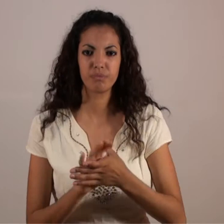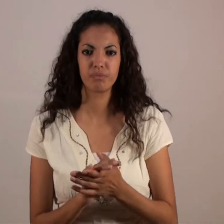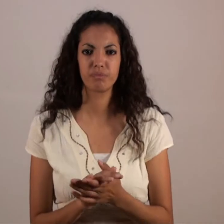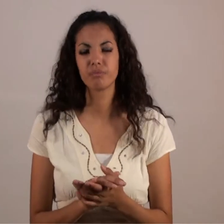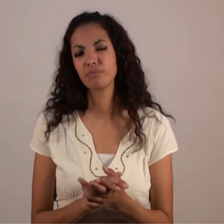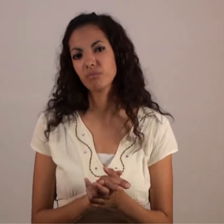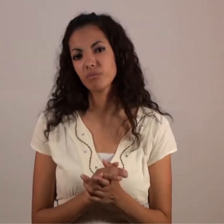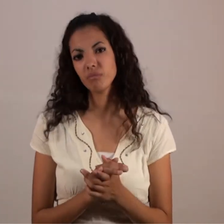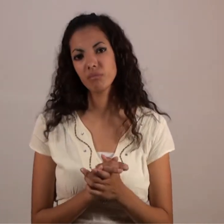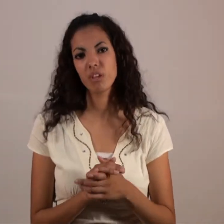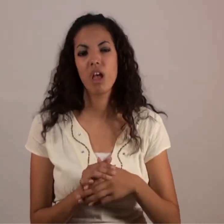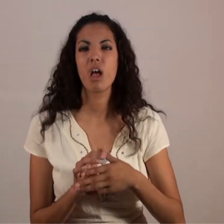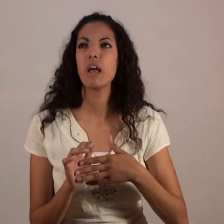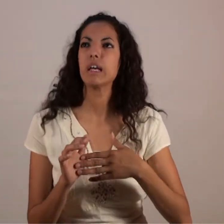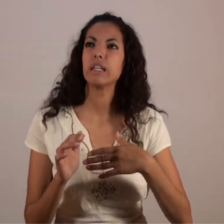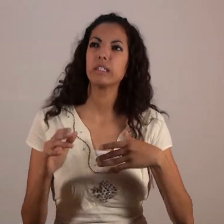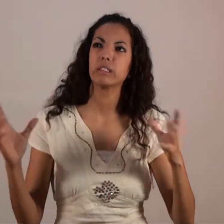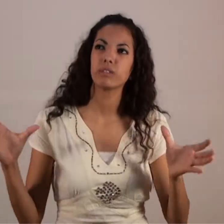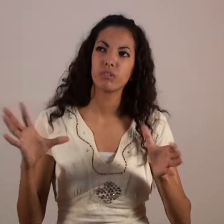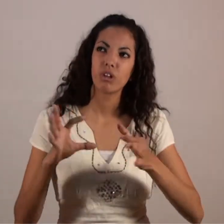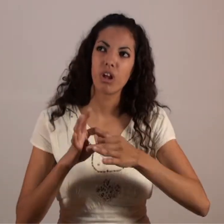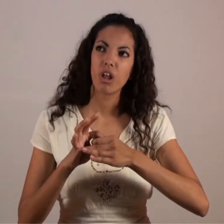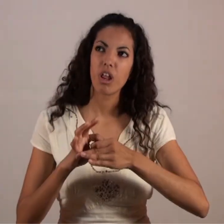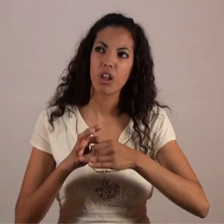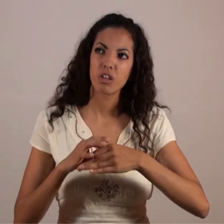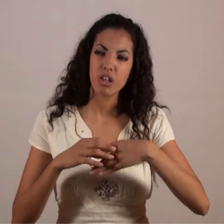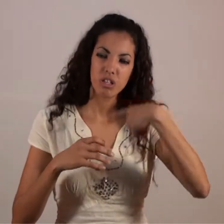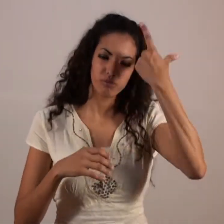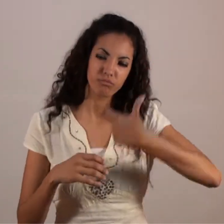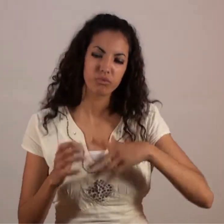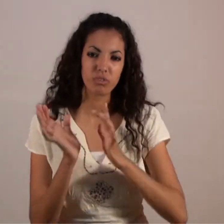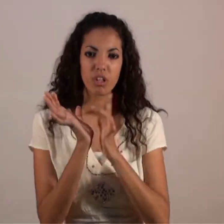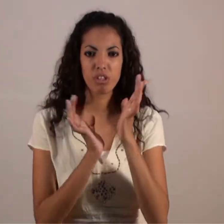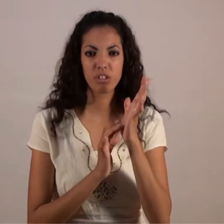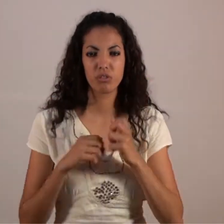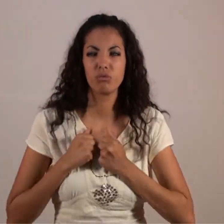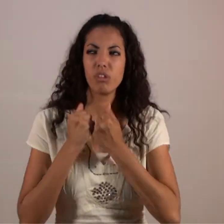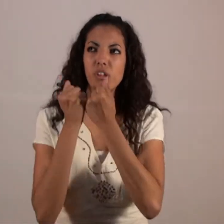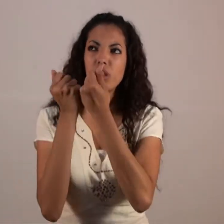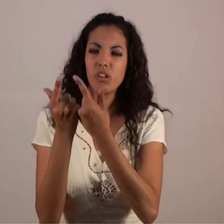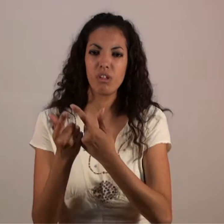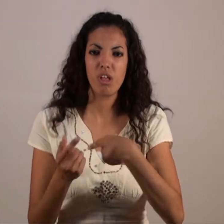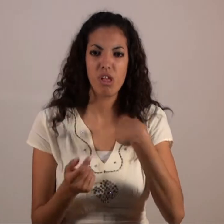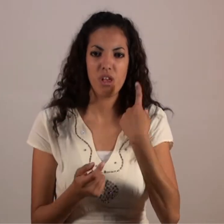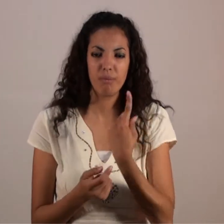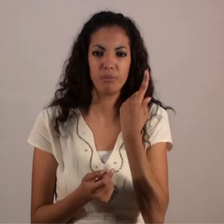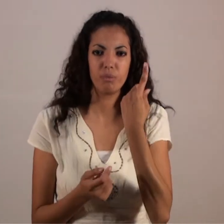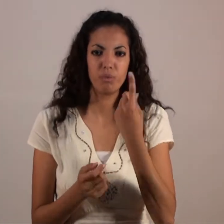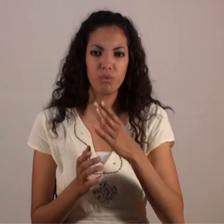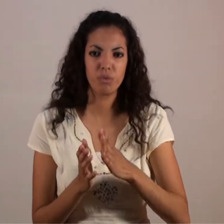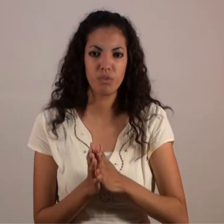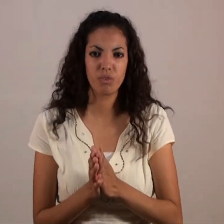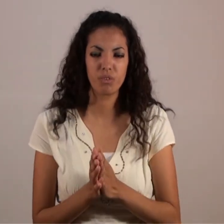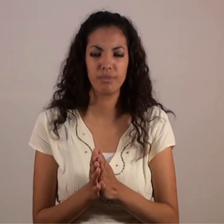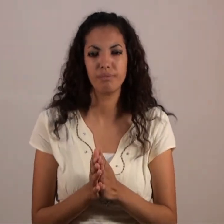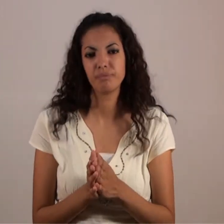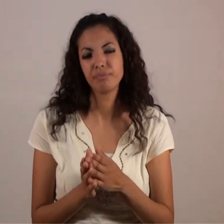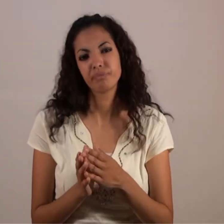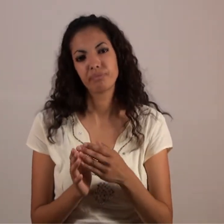humanidad de Jesús y en su ofrenda propia y voluntaria. Al ser tanto Dios como hombre, Jesús es capaz